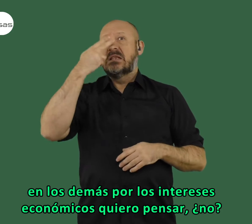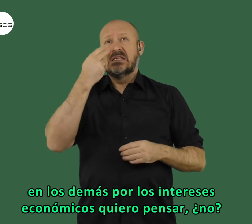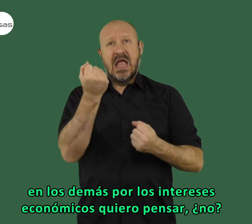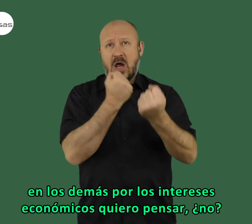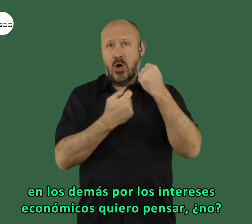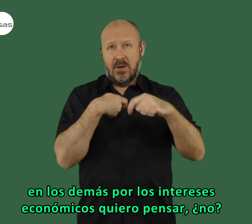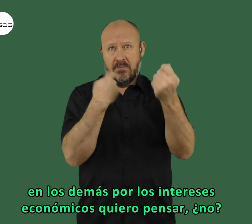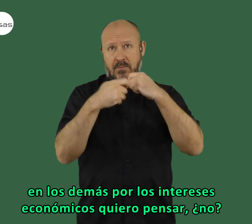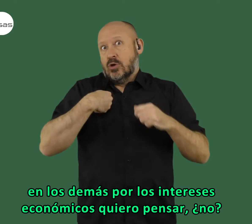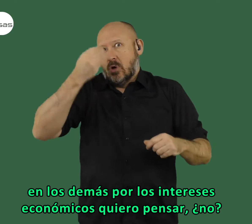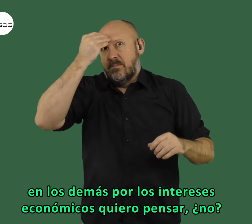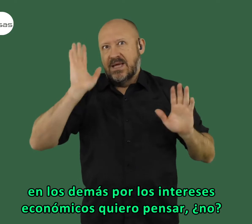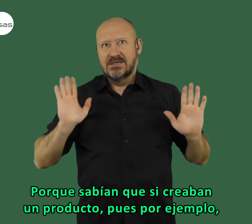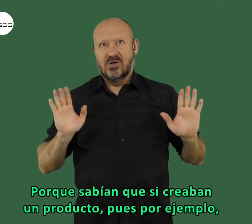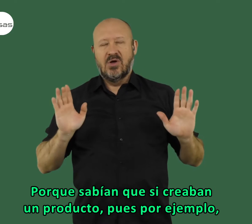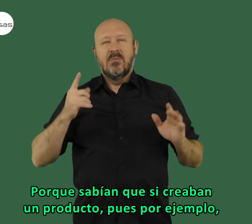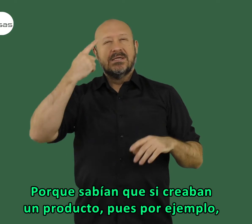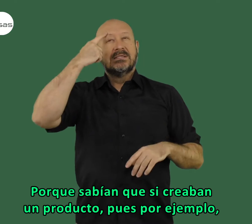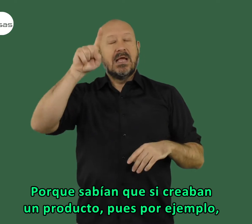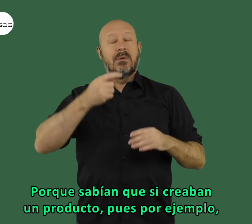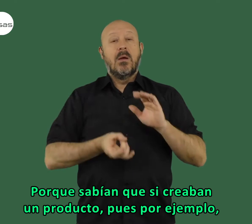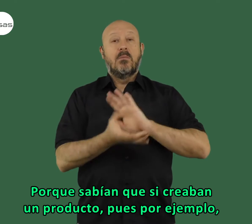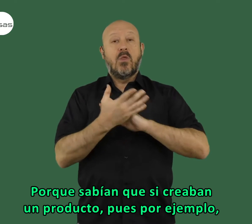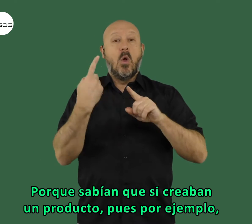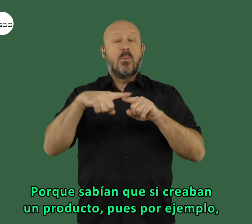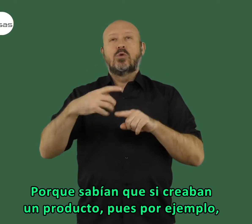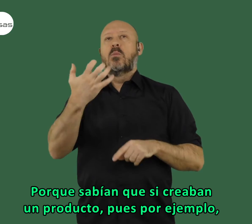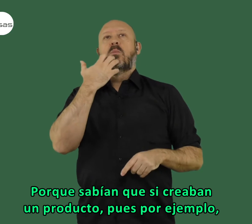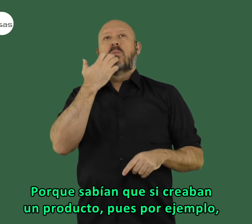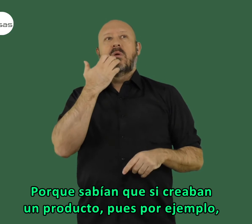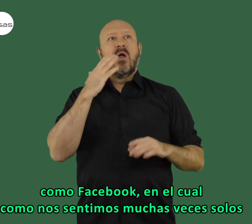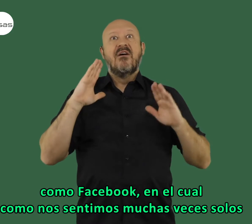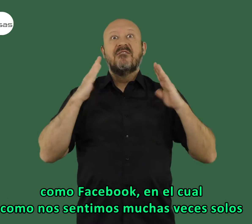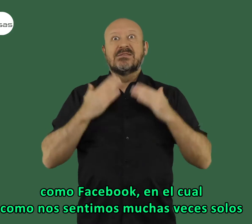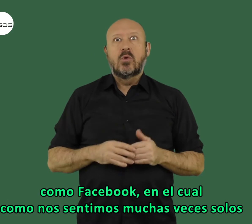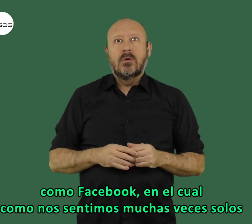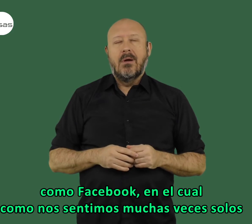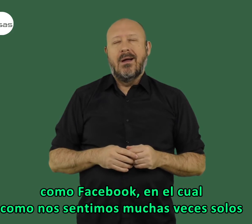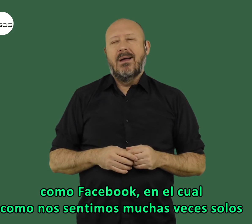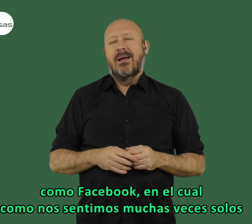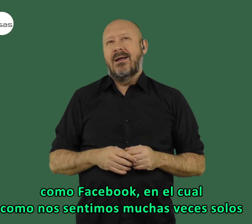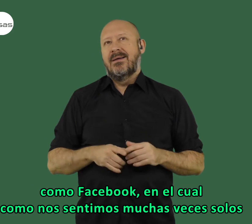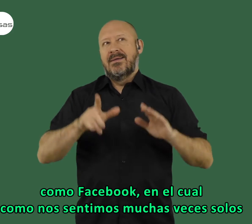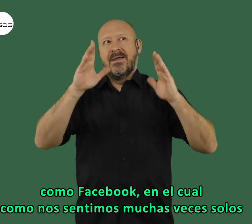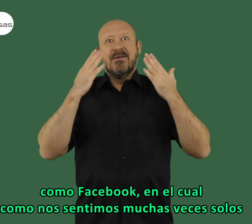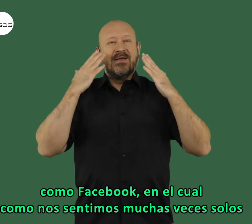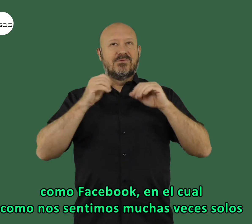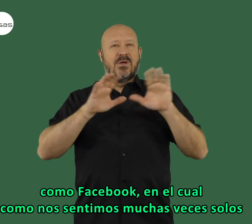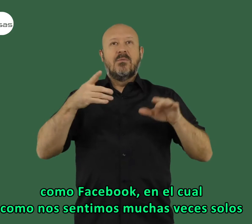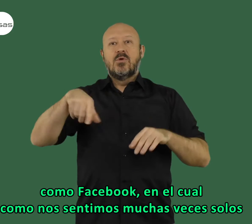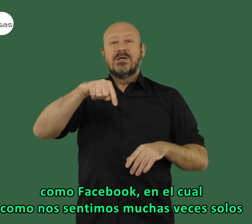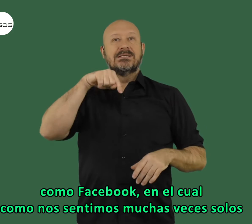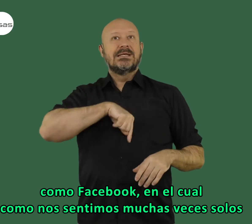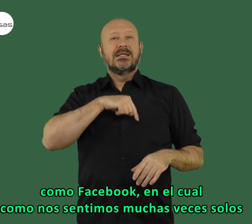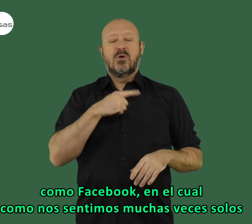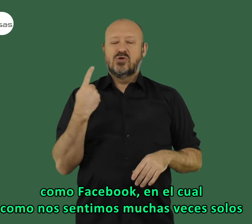por intereses económicos, quiero pensar, ¿no? Porque sabían que si creaban un producto, pues por ejemplo como Facebook, en el cual